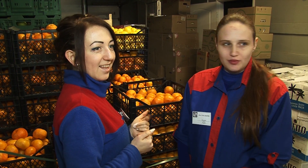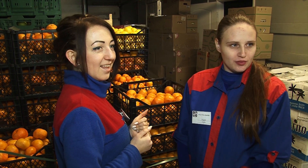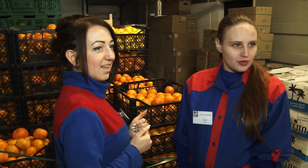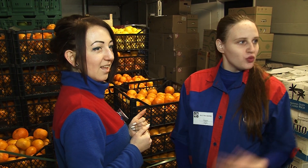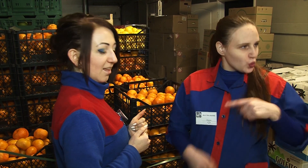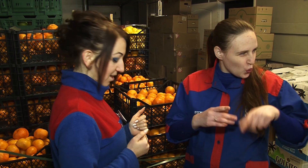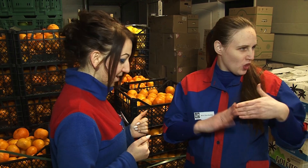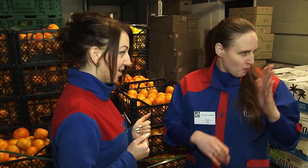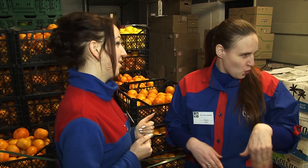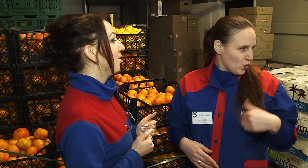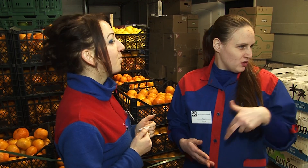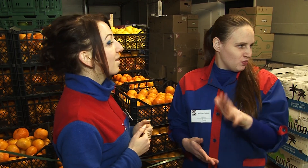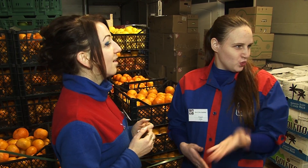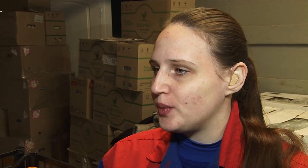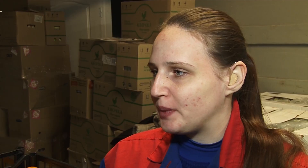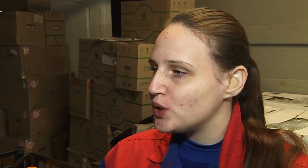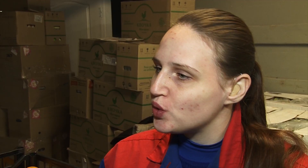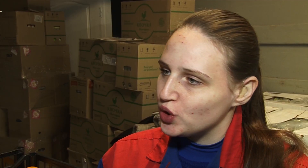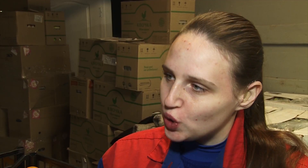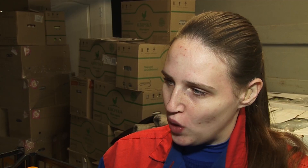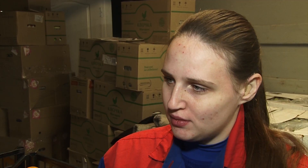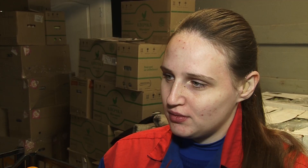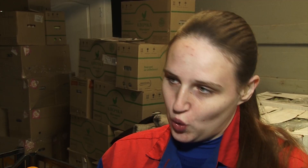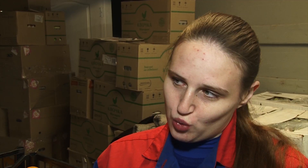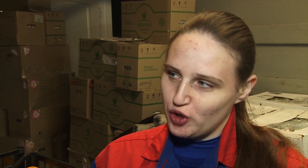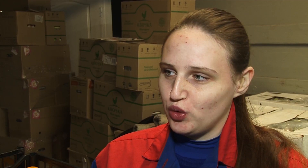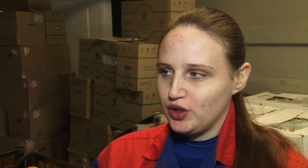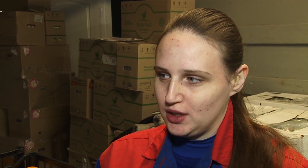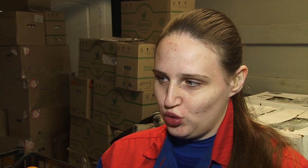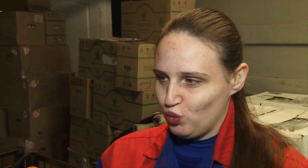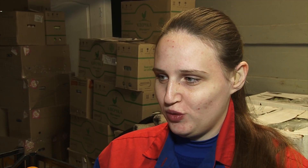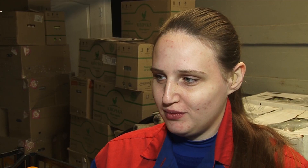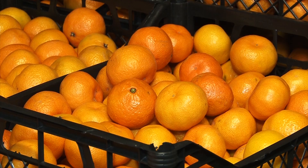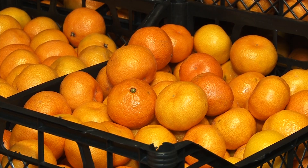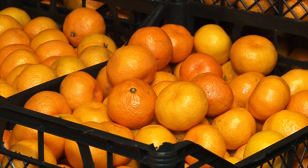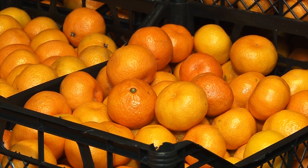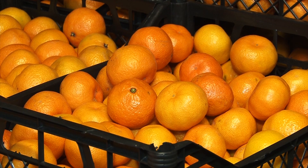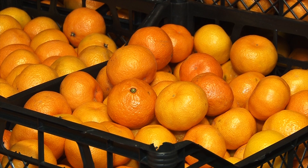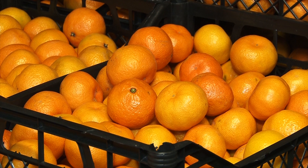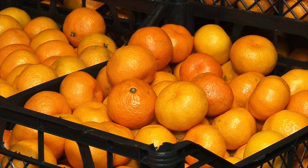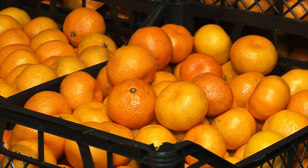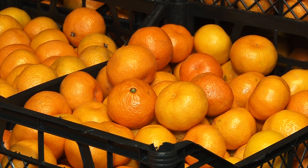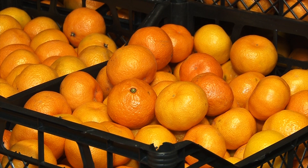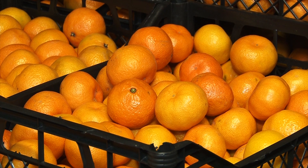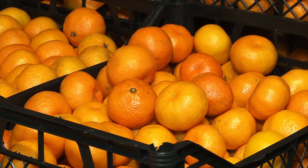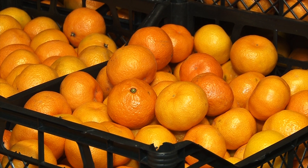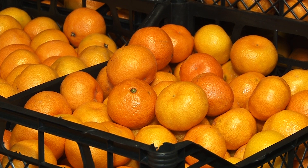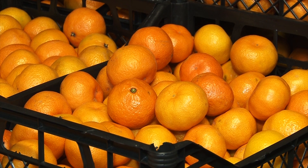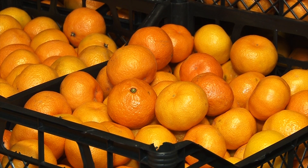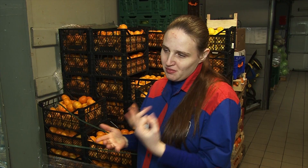буде спілкуватися з колегами через глухоту. Проте завдяки підтримці колективу подолала психологічний бар'єр. Коли